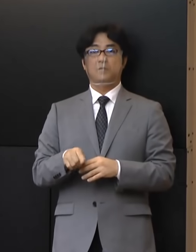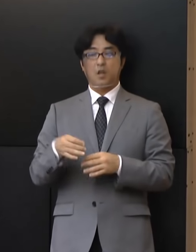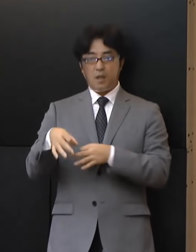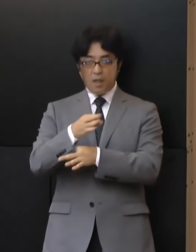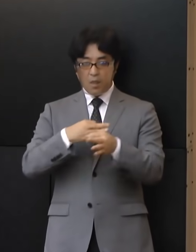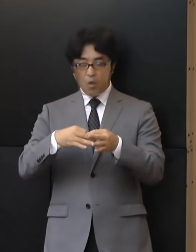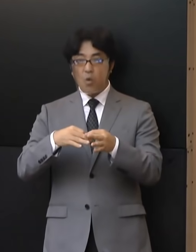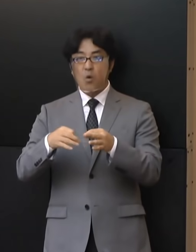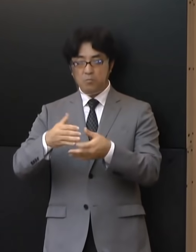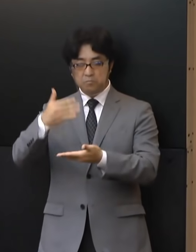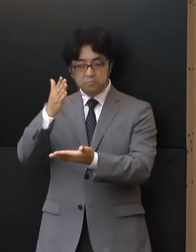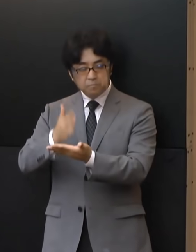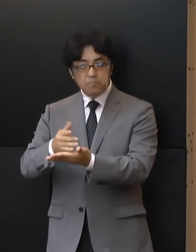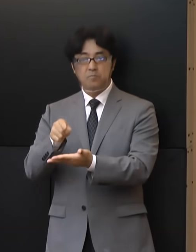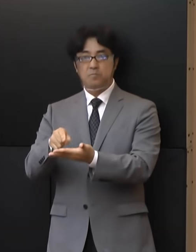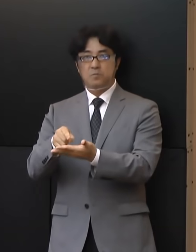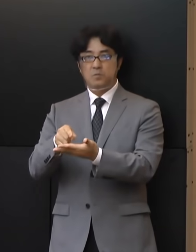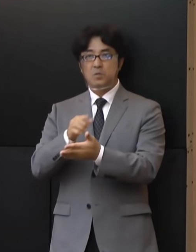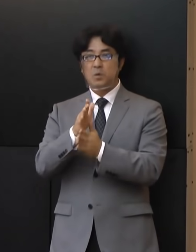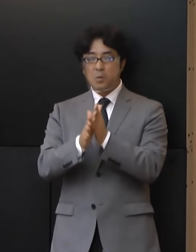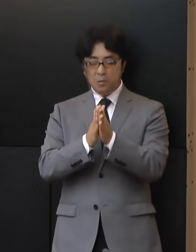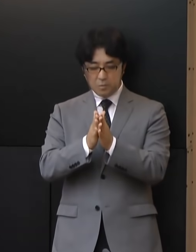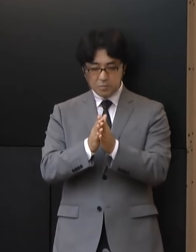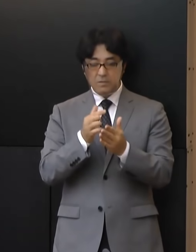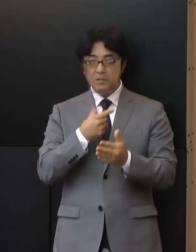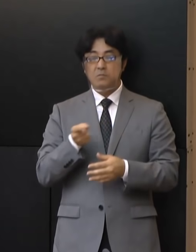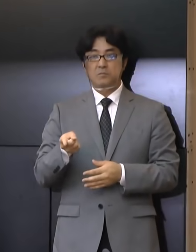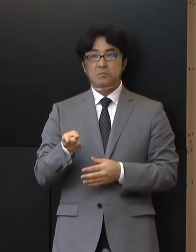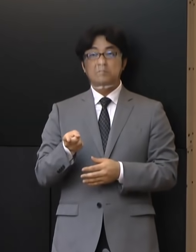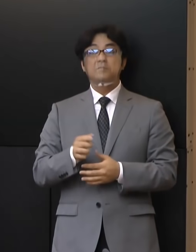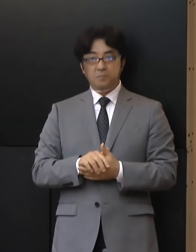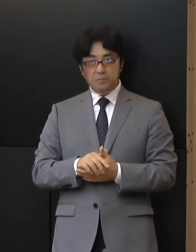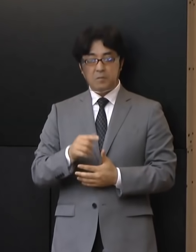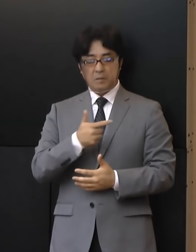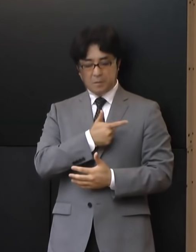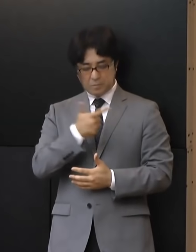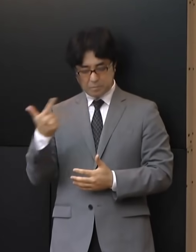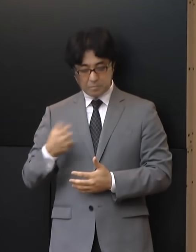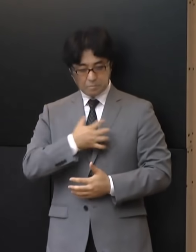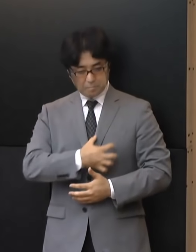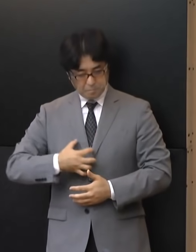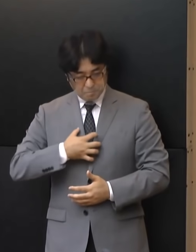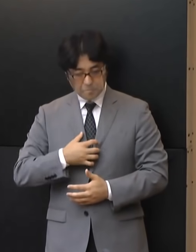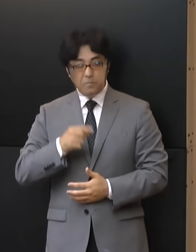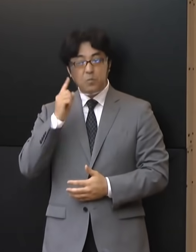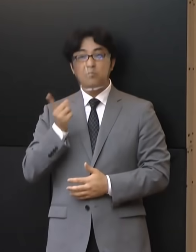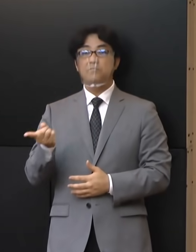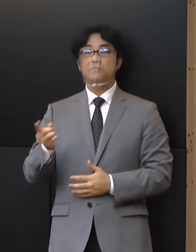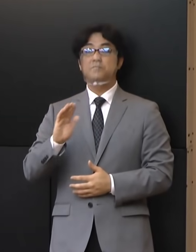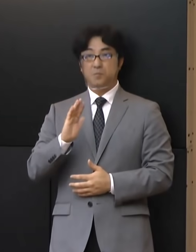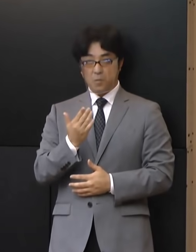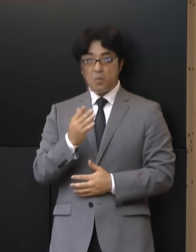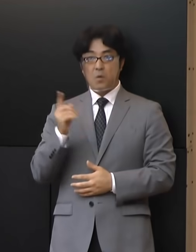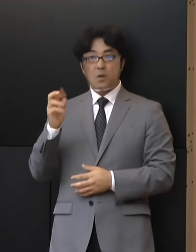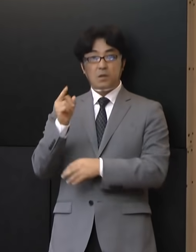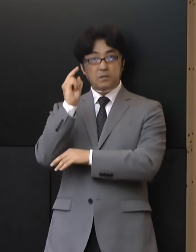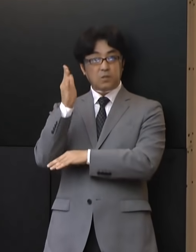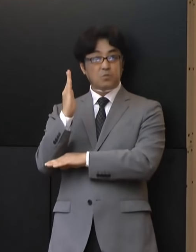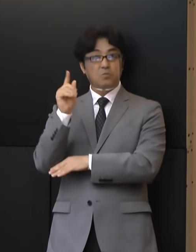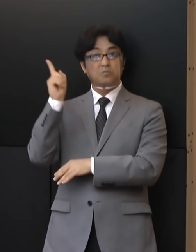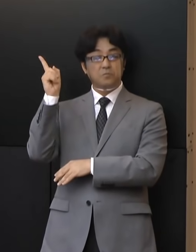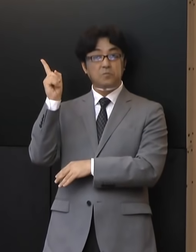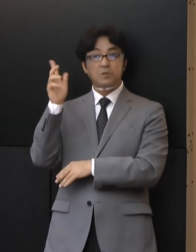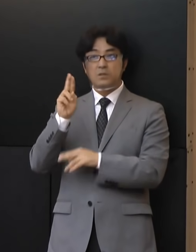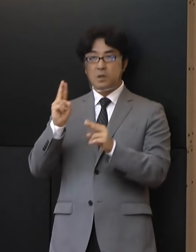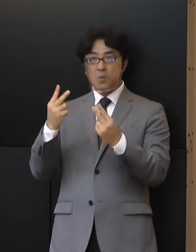業活動の自粛をお願いしている中であり、大変心苦しいところではありますが、政府の専門家会議でも